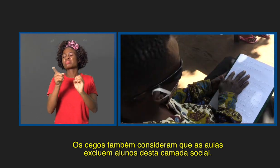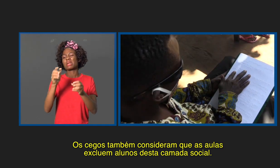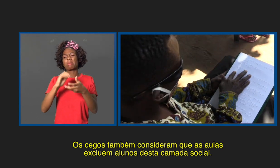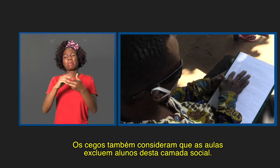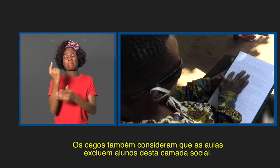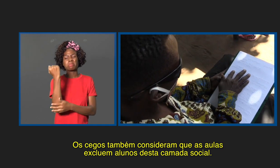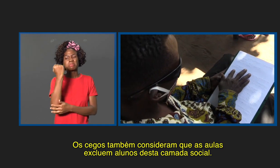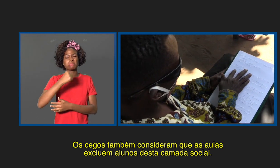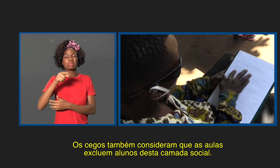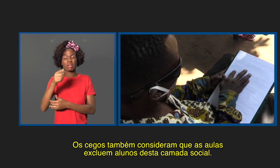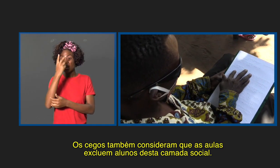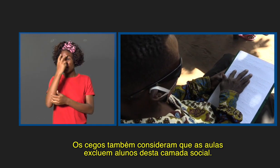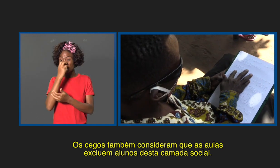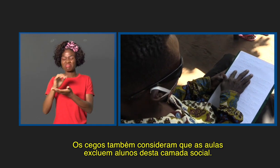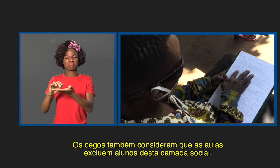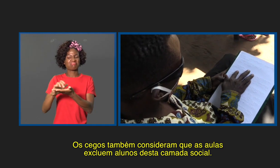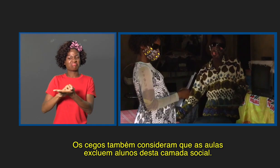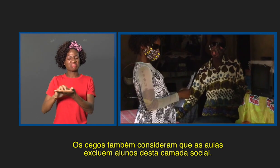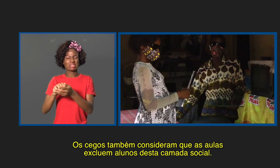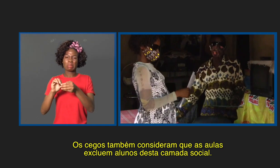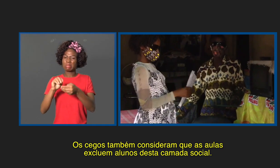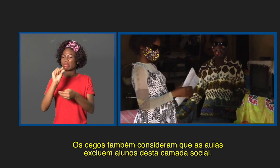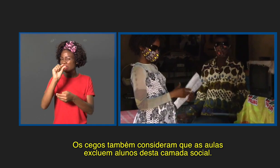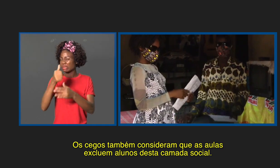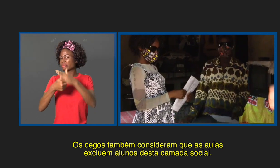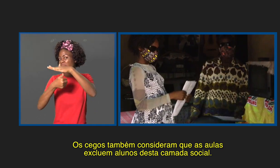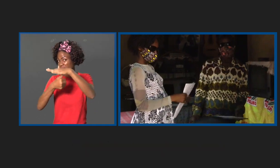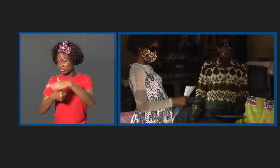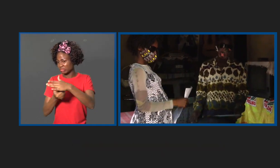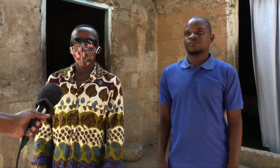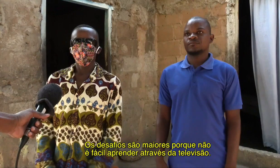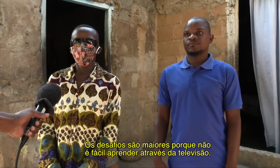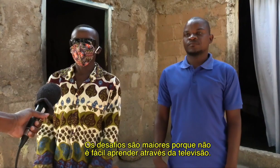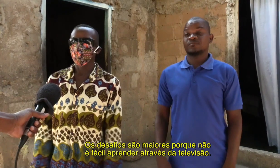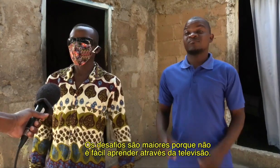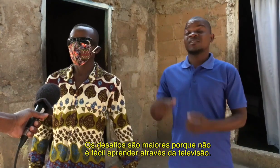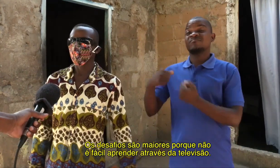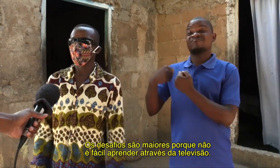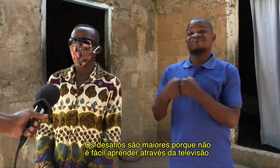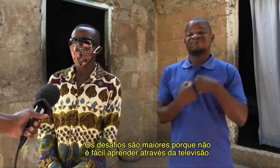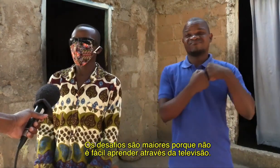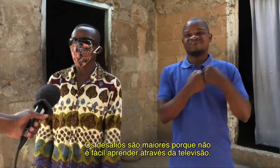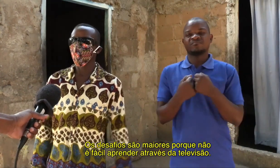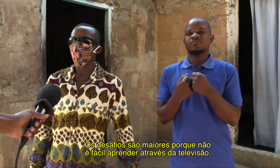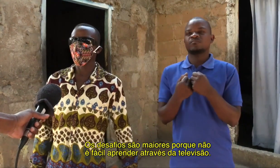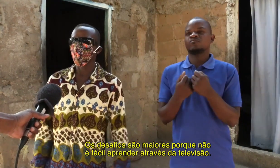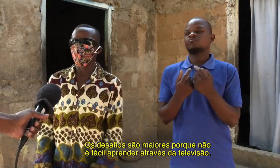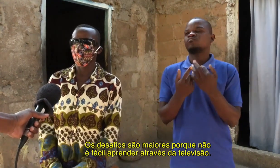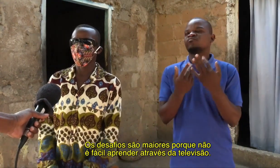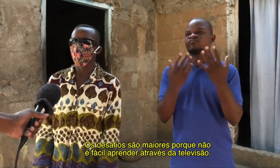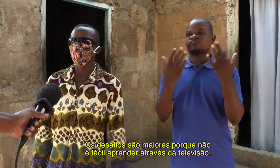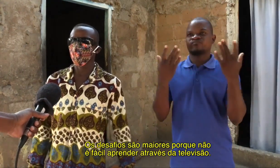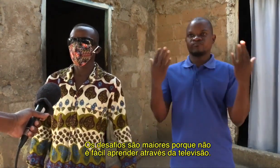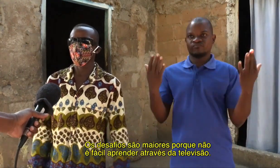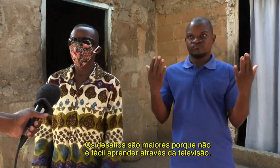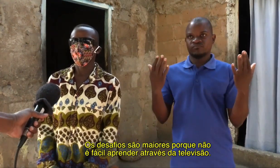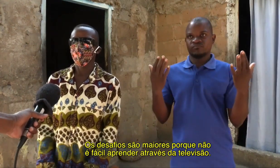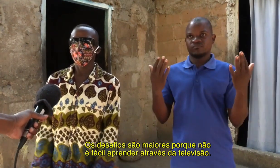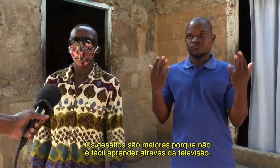excluem alunos desta camada social. Os desafios são maiores.